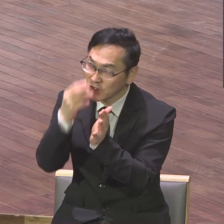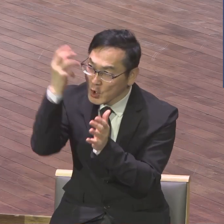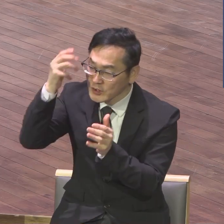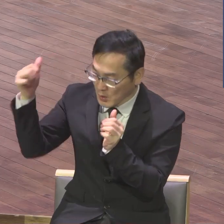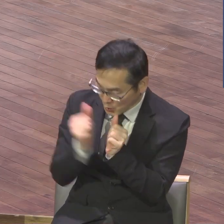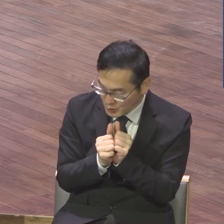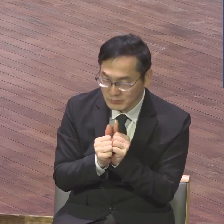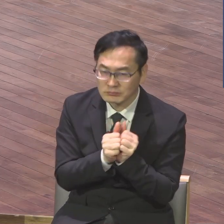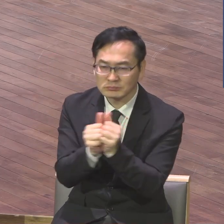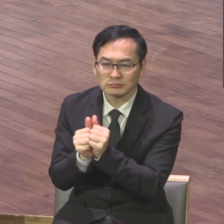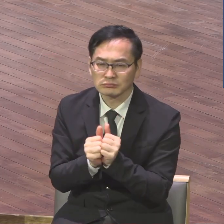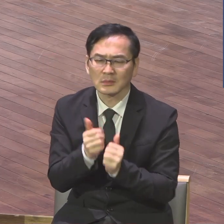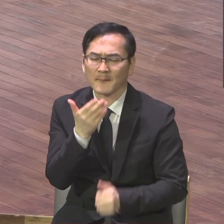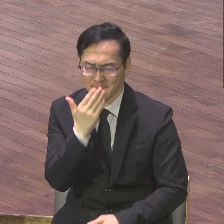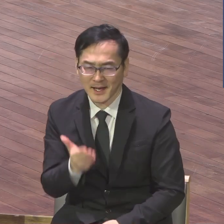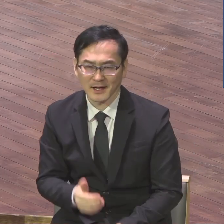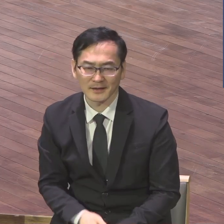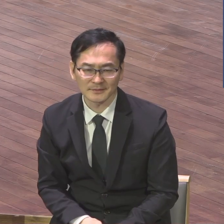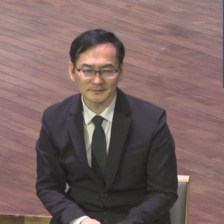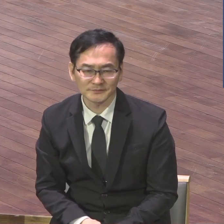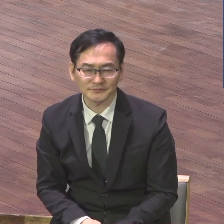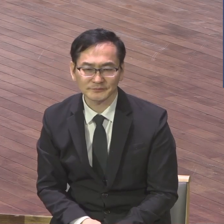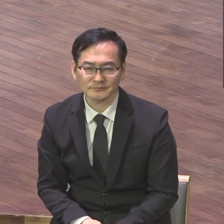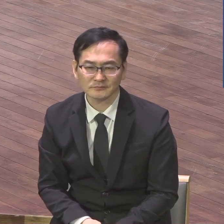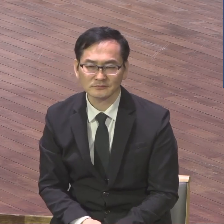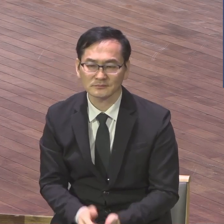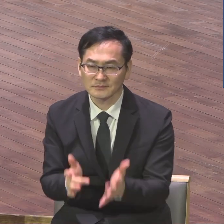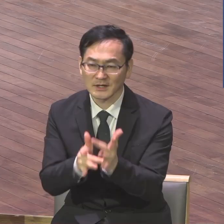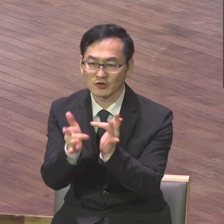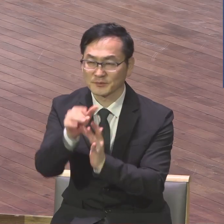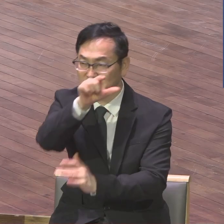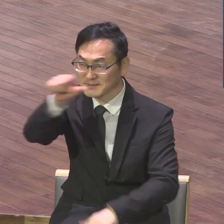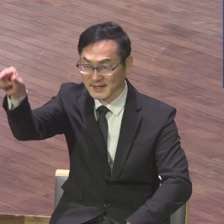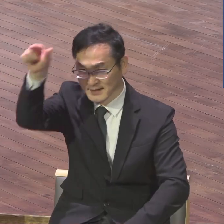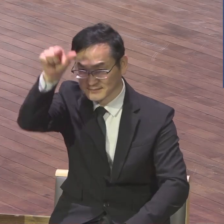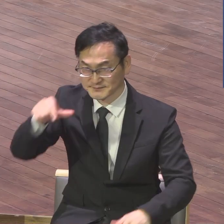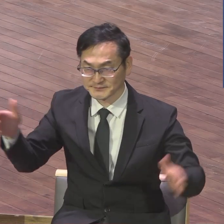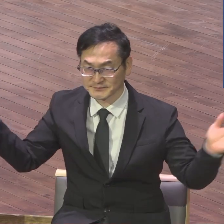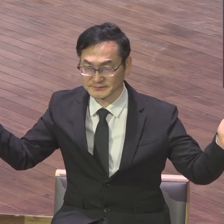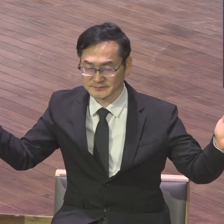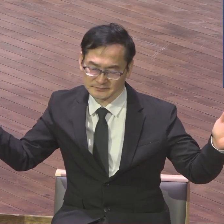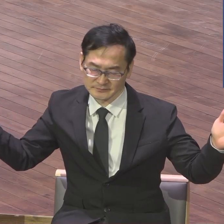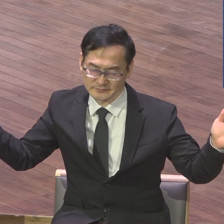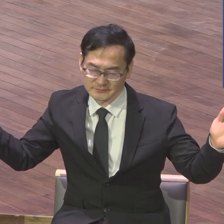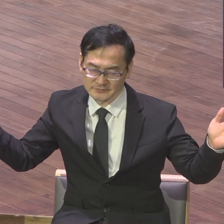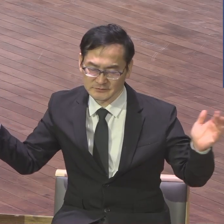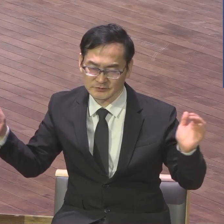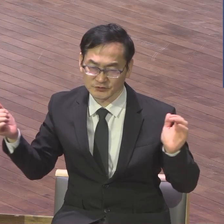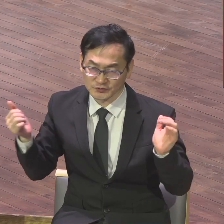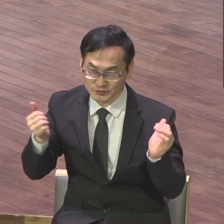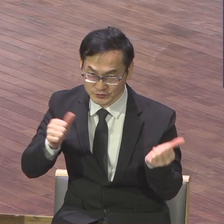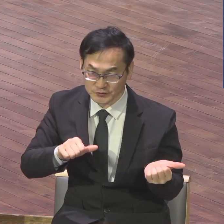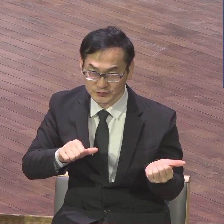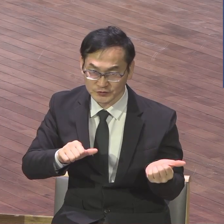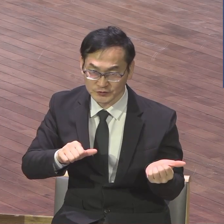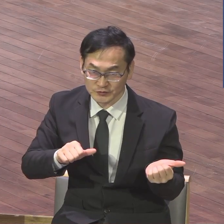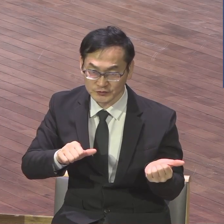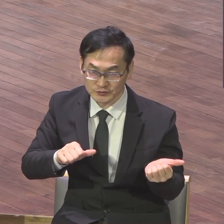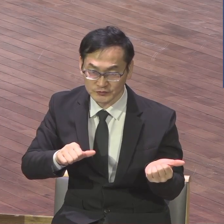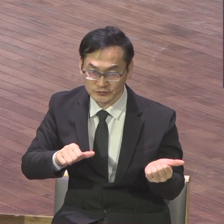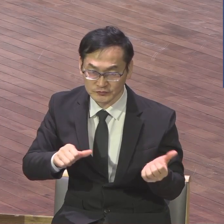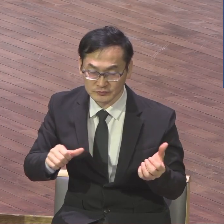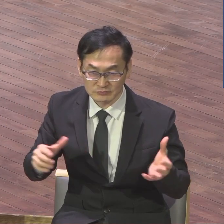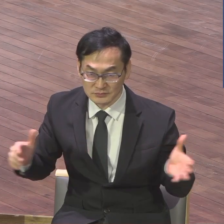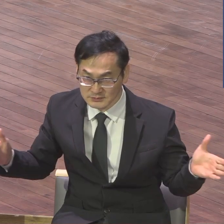계신다. 예수님이 십자가를 지시고 죽으심으로 이 땅에서 사역이 끝난 것이